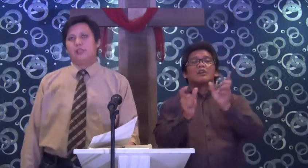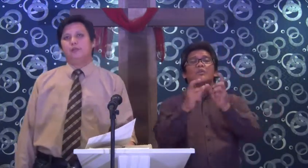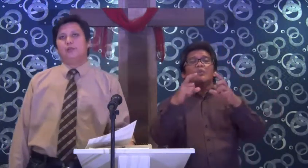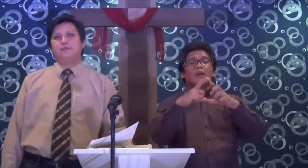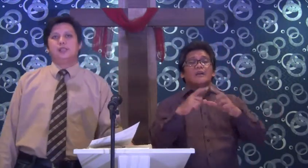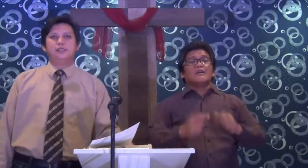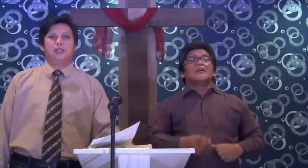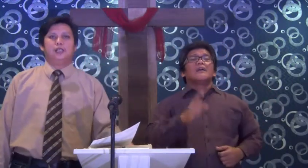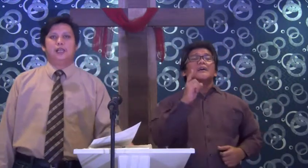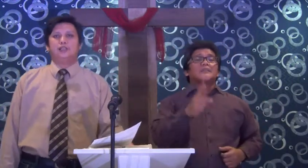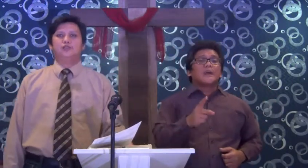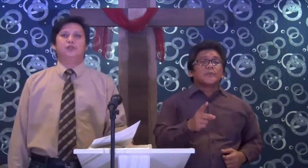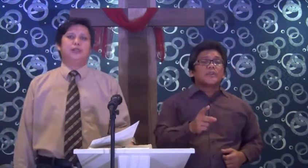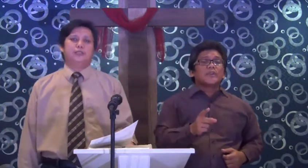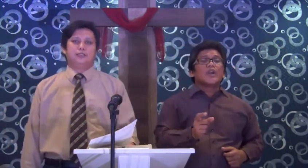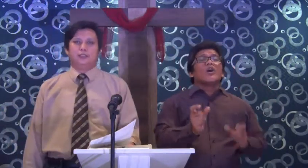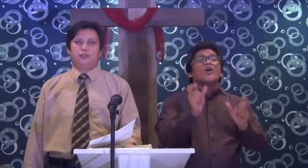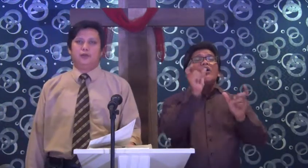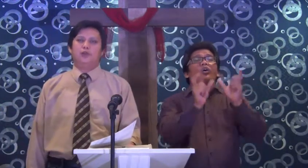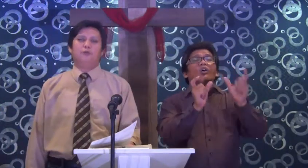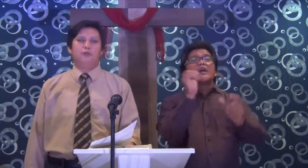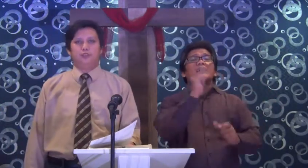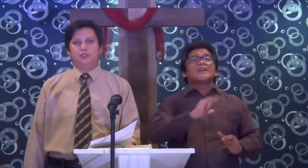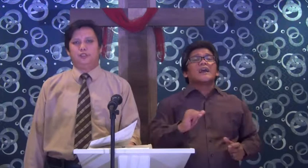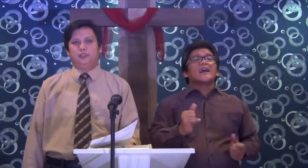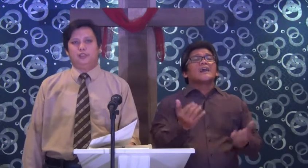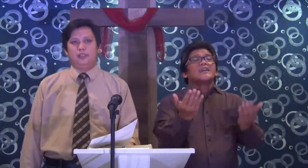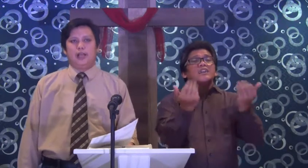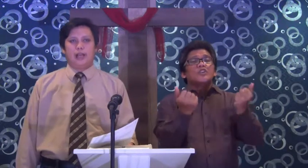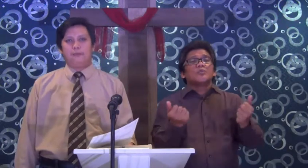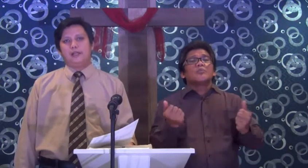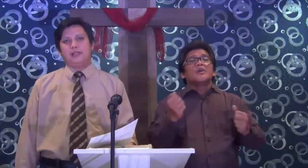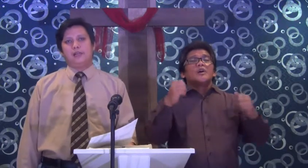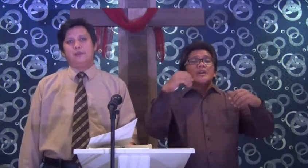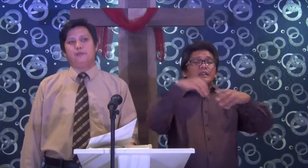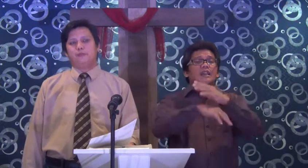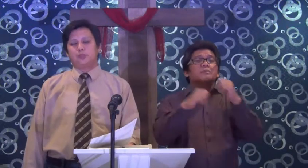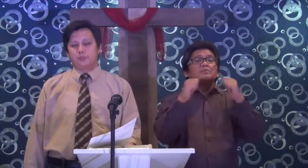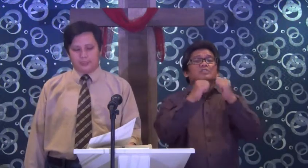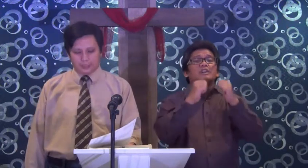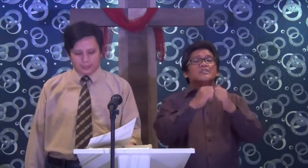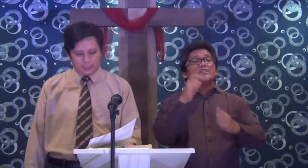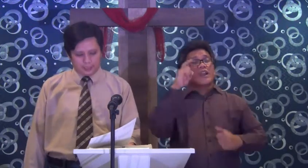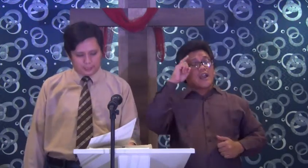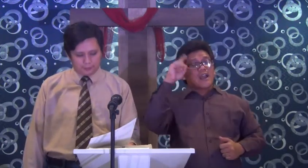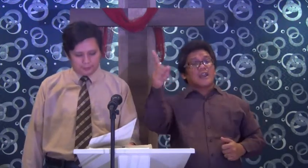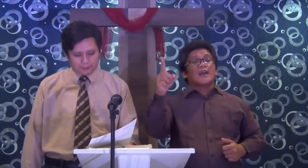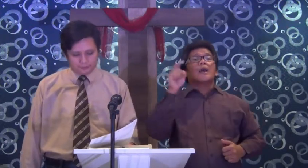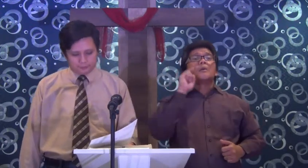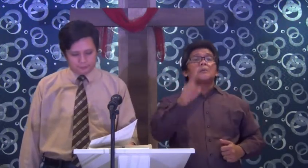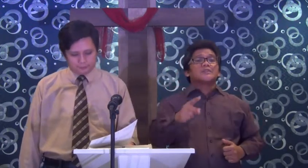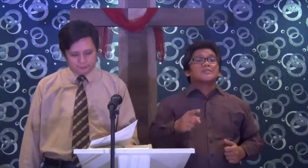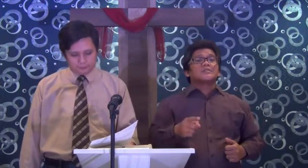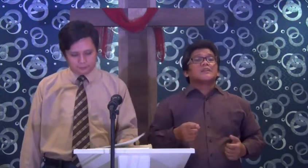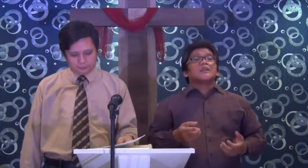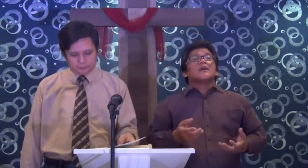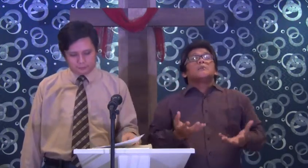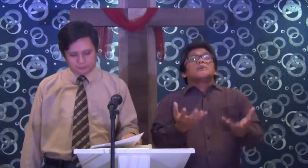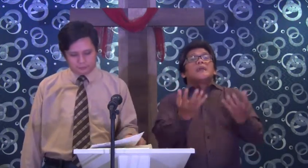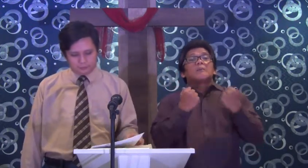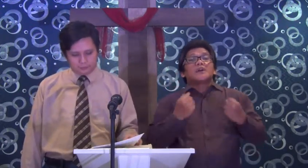Tetapi orang hidup dalam janji Allah ada sukacita, walaupun apa yang dialami belum seperti yang dia harapkan.